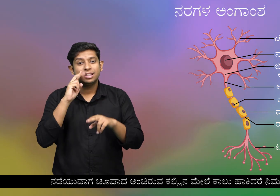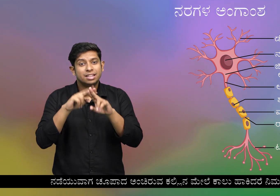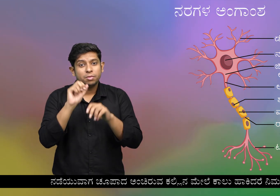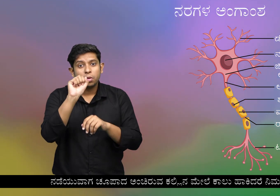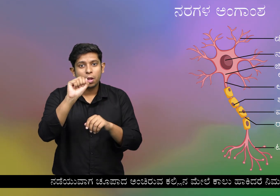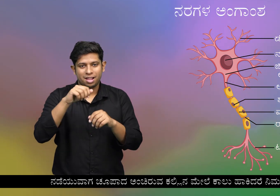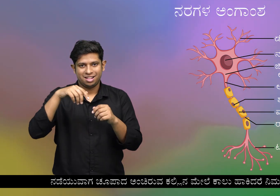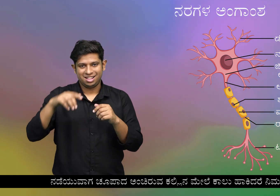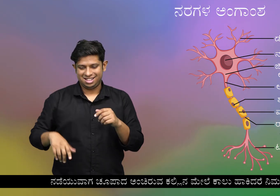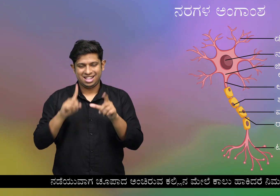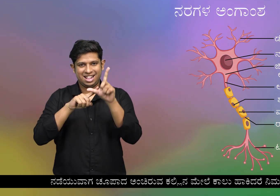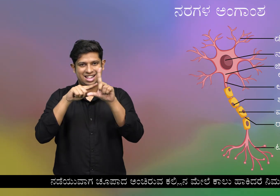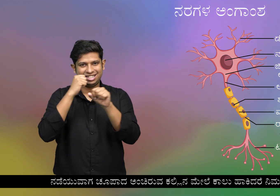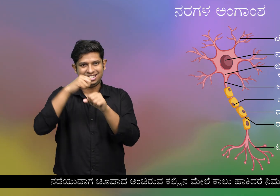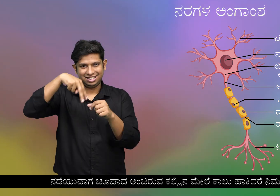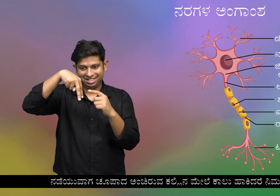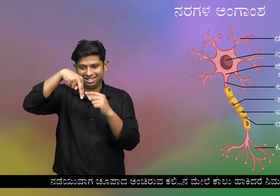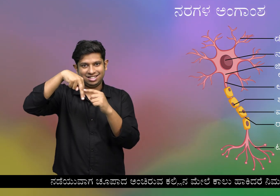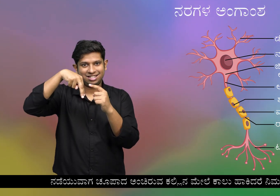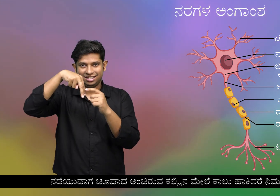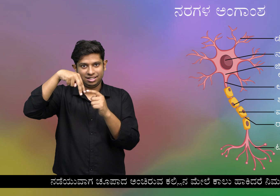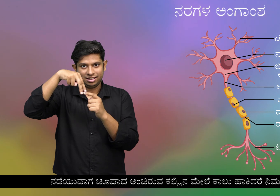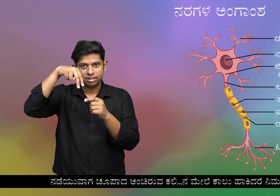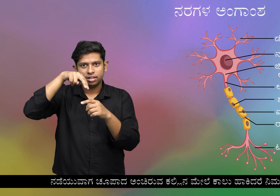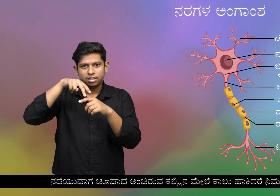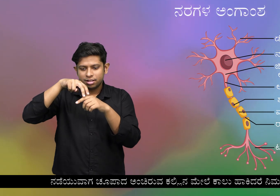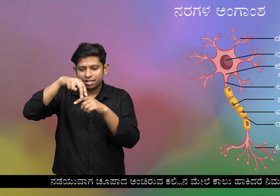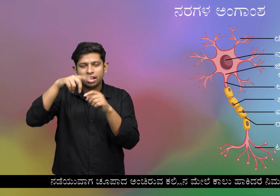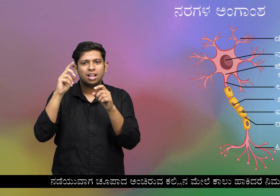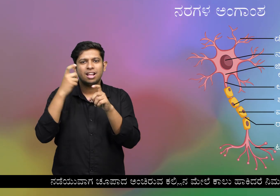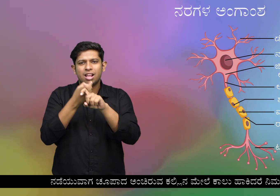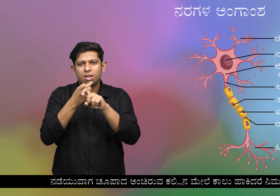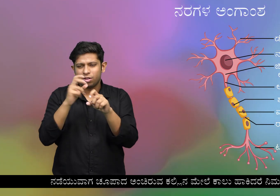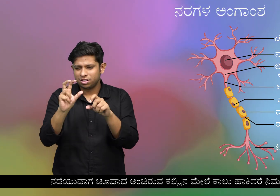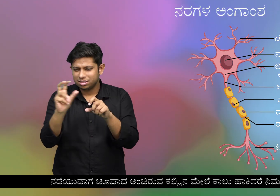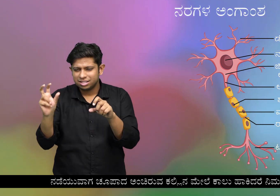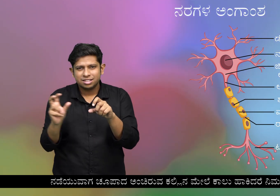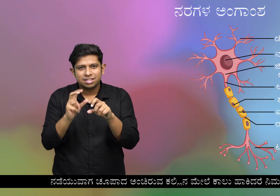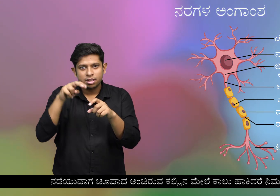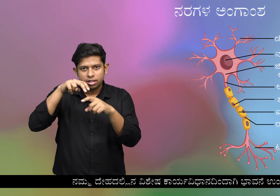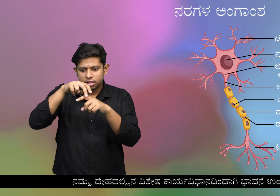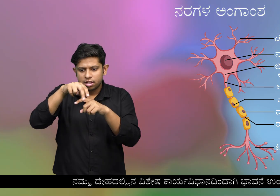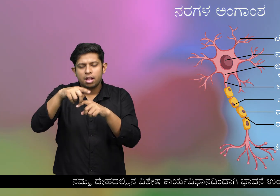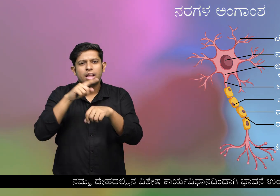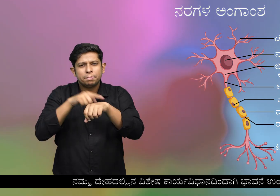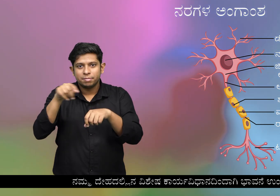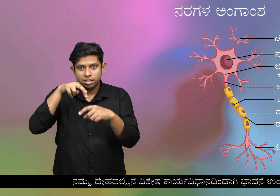ನಡೆಯುವಾಗ ಚೂಪಾದ ಅಂಚಿರುವ ಕಲ್ಲಿನ ಮೇಲೆ ಕಾಲು ಹಾಕಿದರೆ ನಿಮಗೆ ಹೇಗೆ ಅನಿಸುತ್ತದೆ? ನಮ್ಮ ದೇಹದಲ್ಲಿನ